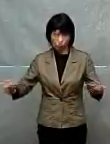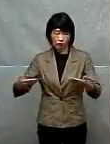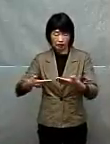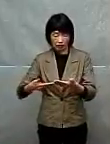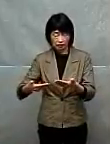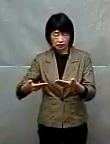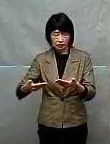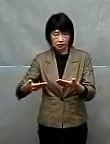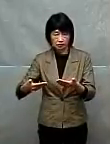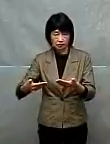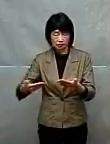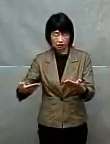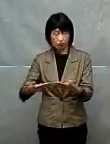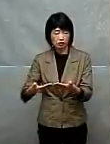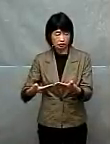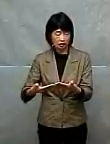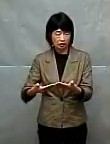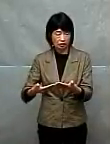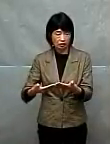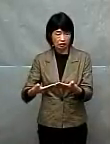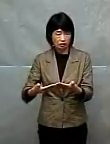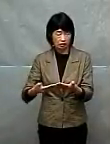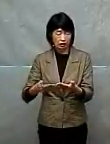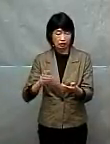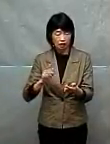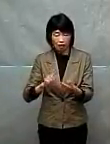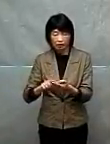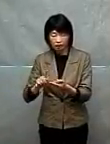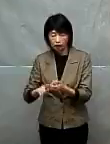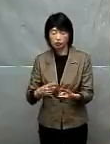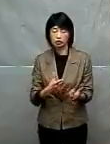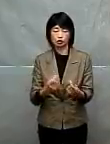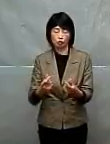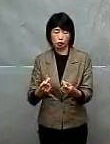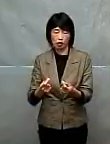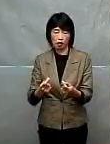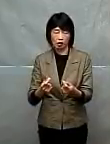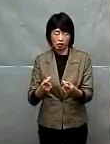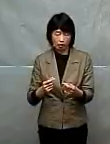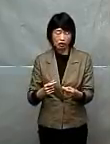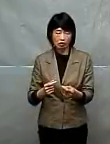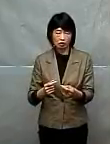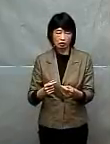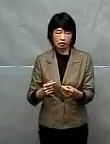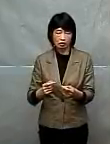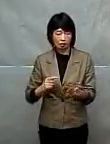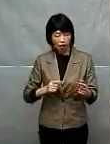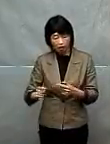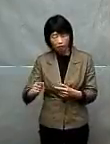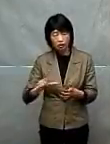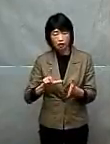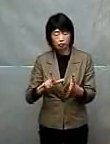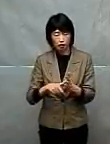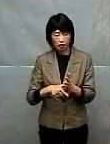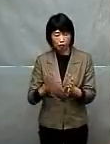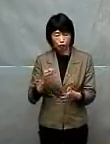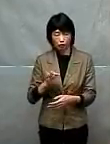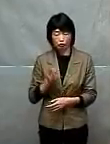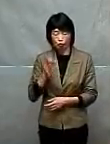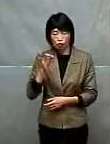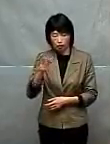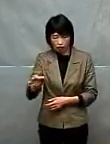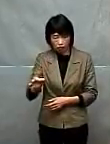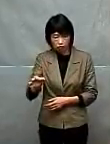ちゃんとそのままですし、照合ならなかったところは返却というようにした